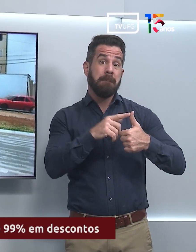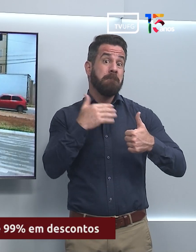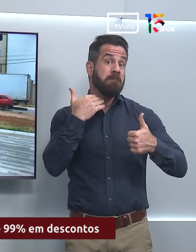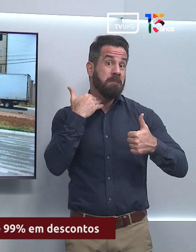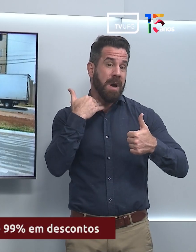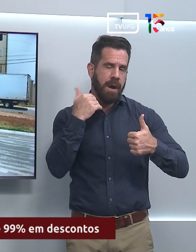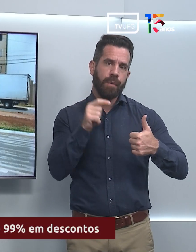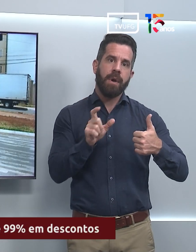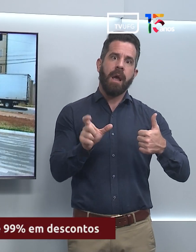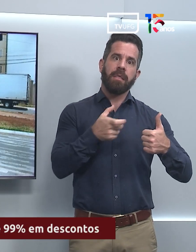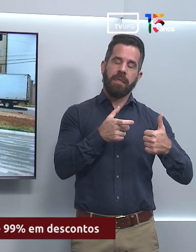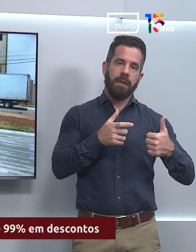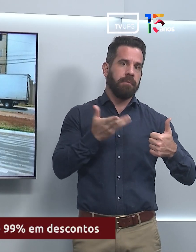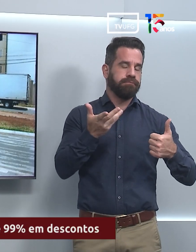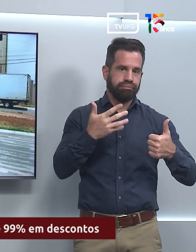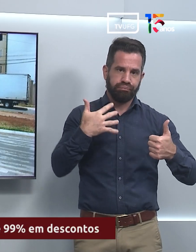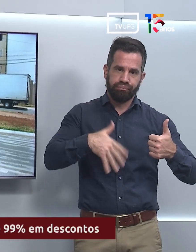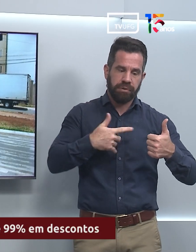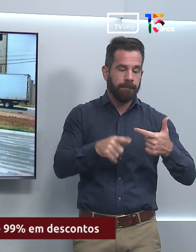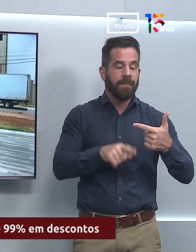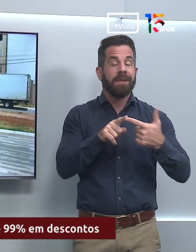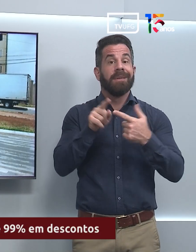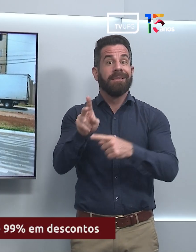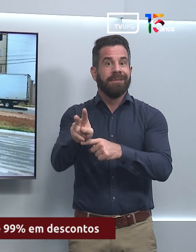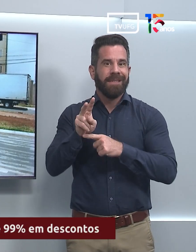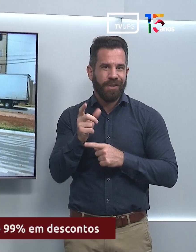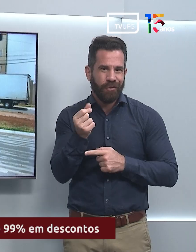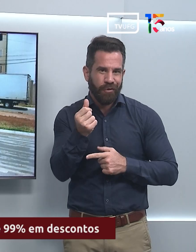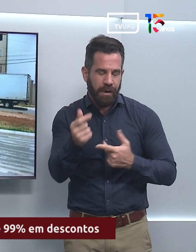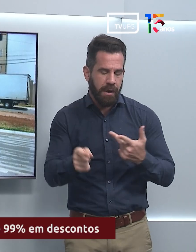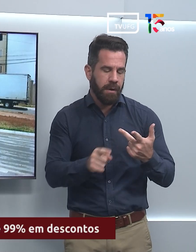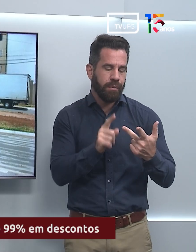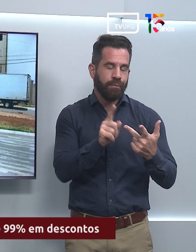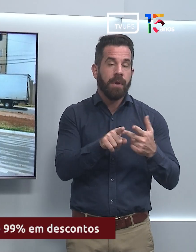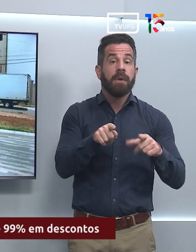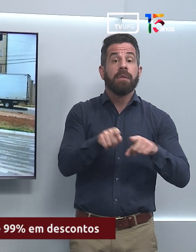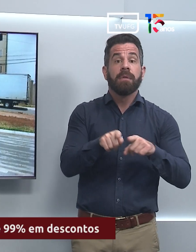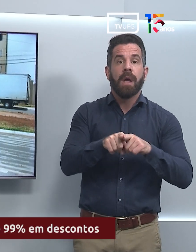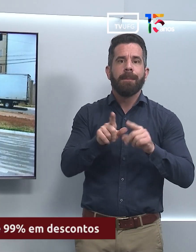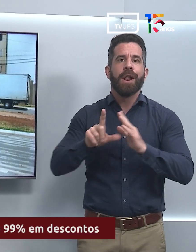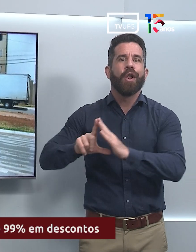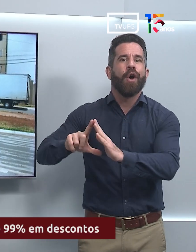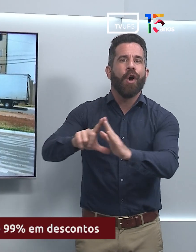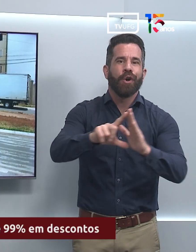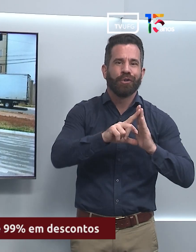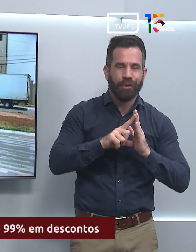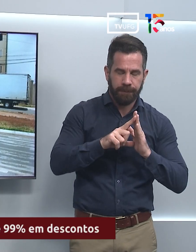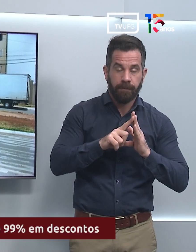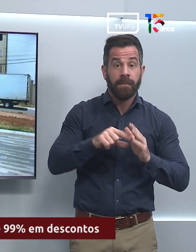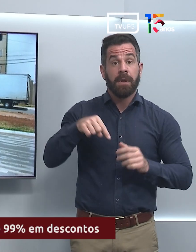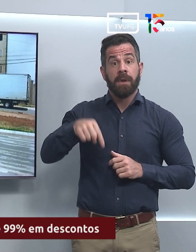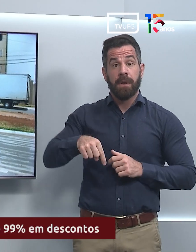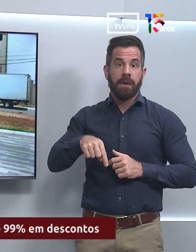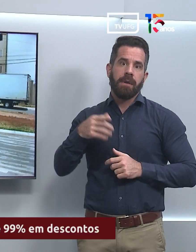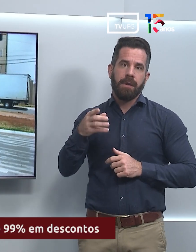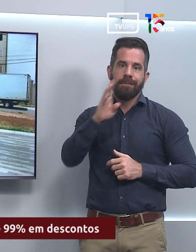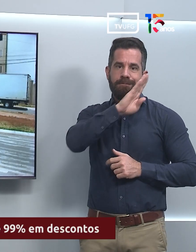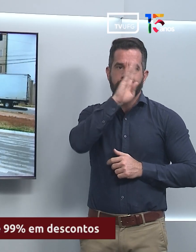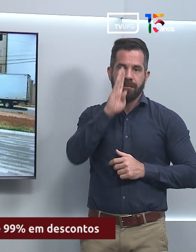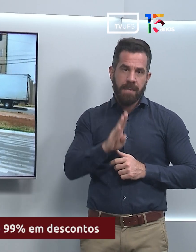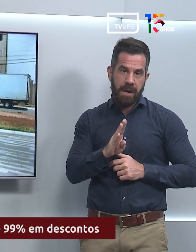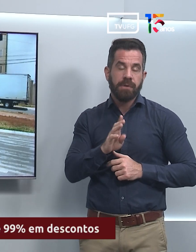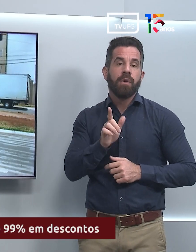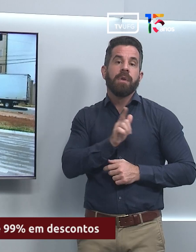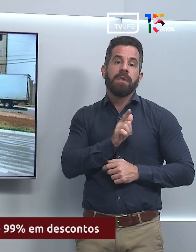e cartões, logo depois com financeiras, e em terceiro lugar, com empresas do varejo. Aqui no país são 80 milhões de